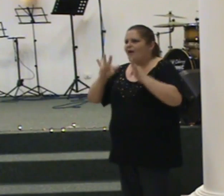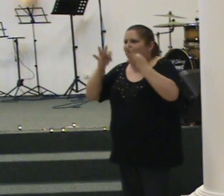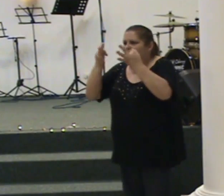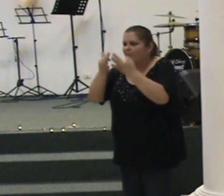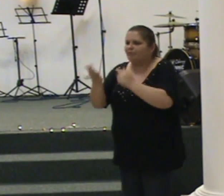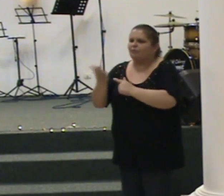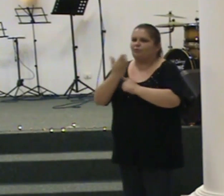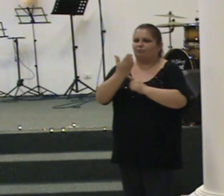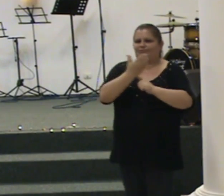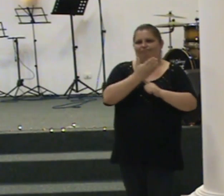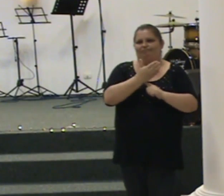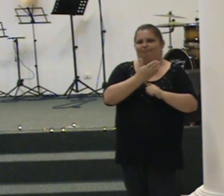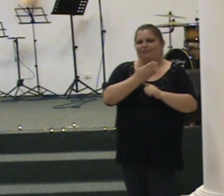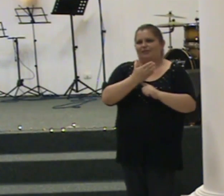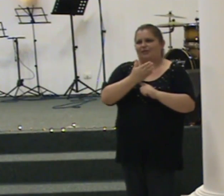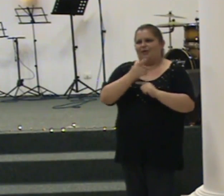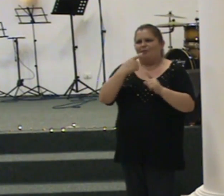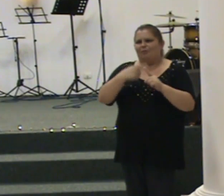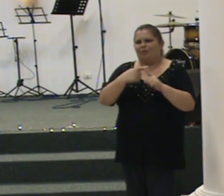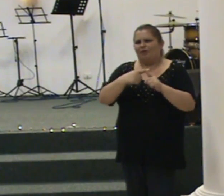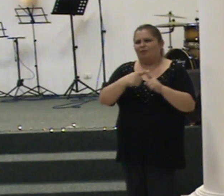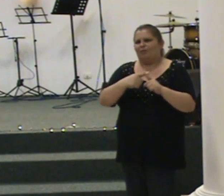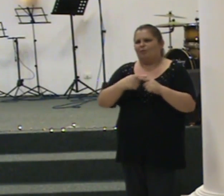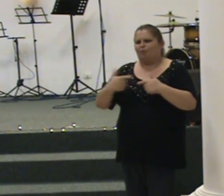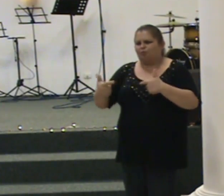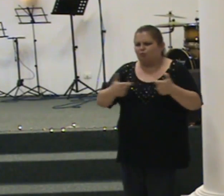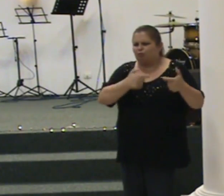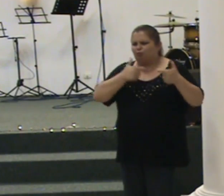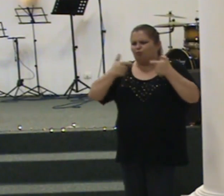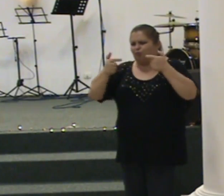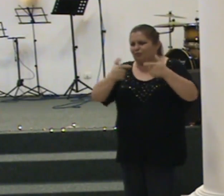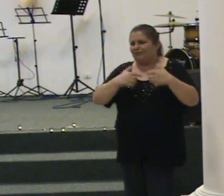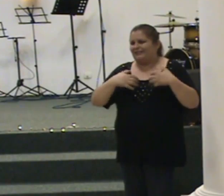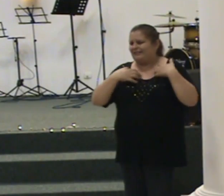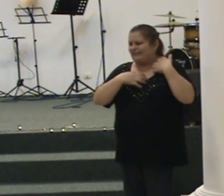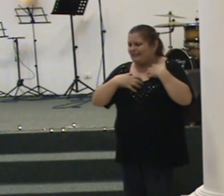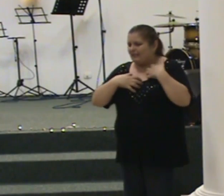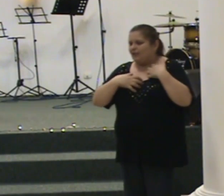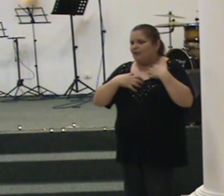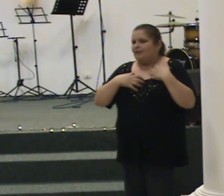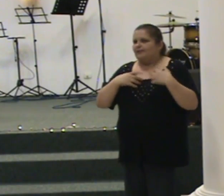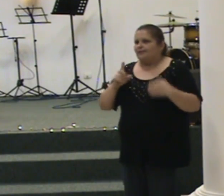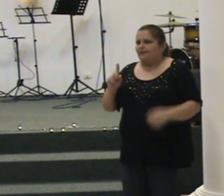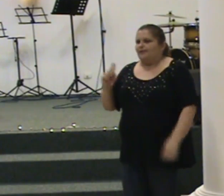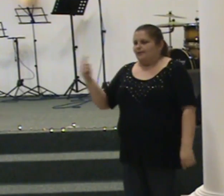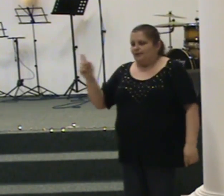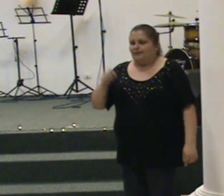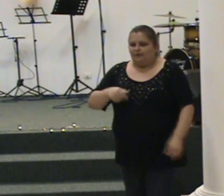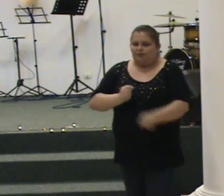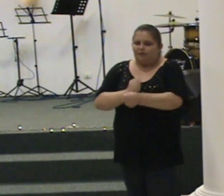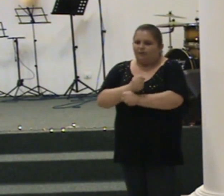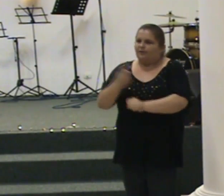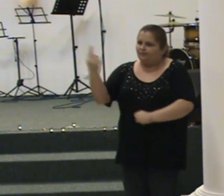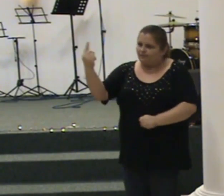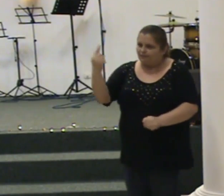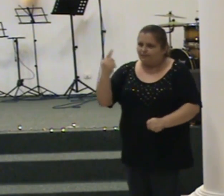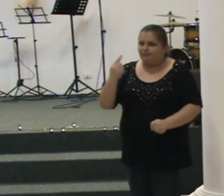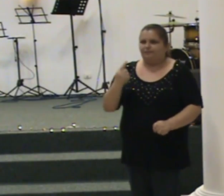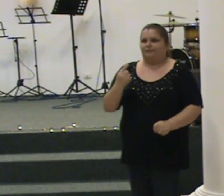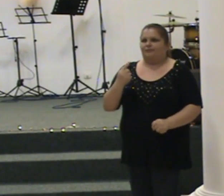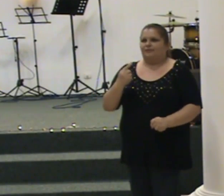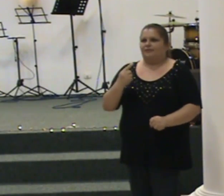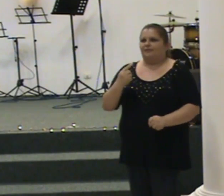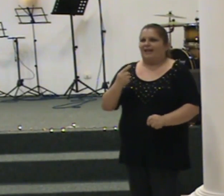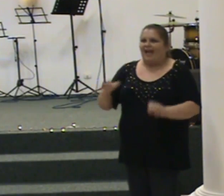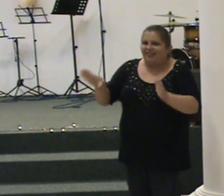estivesse aqui conosco. Muitos que tiveram lutas grandes, chegaram aqui e louvaram o Senhor, porque até aqui o